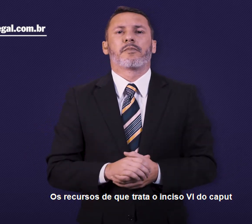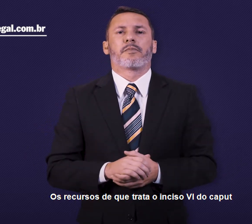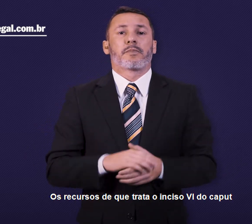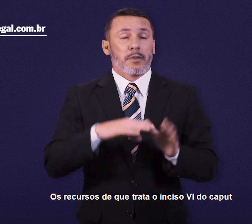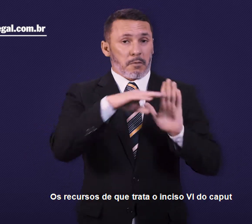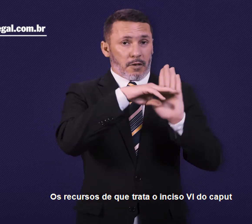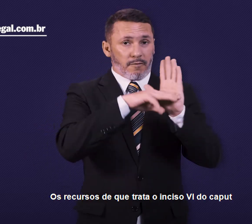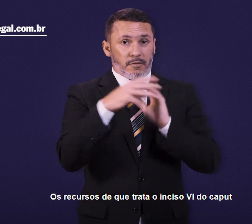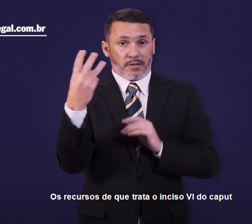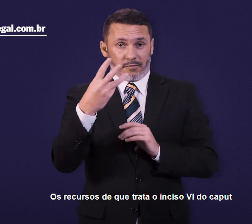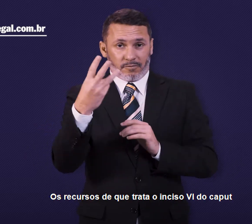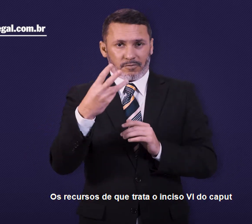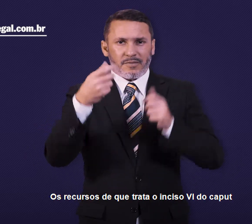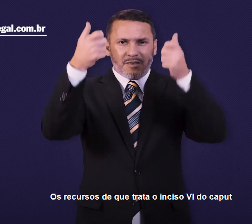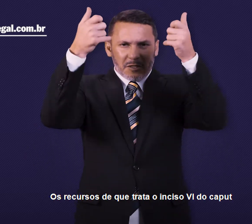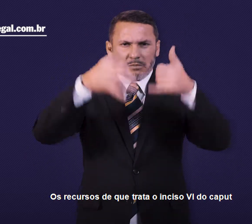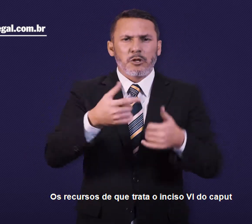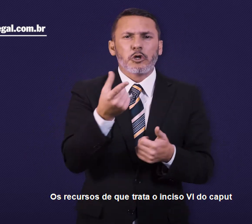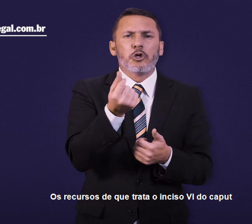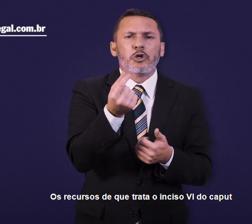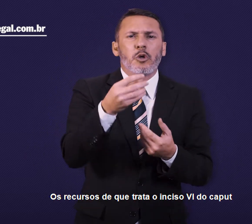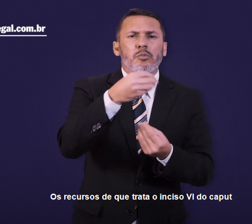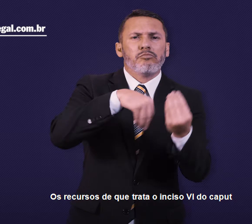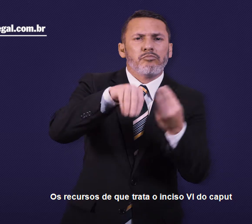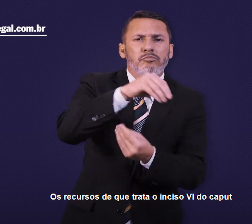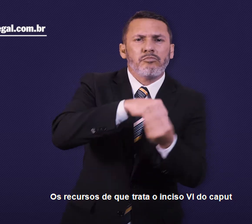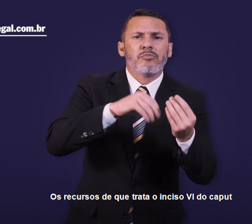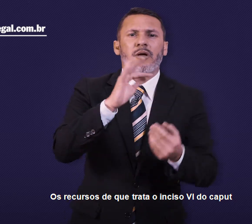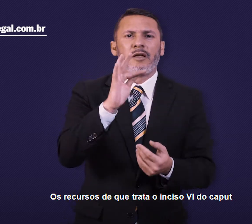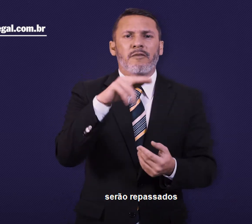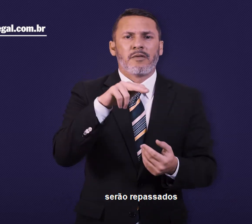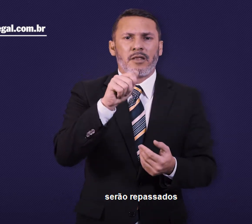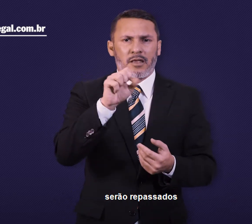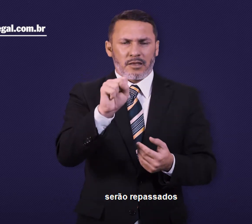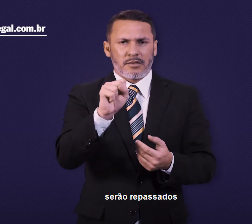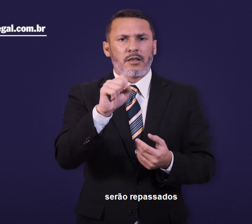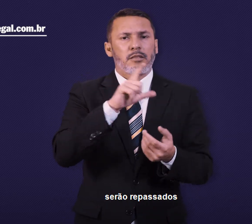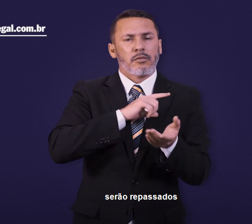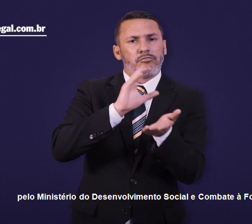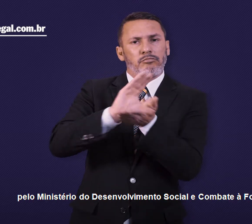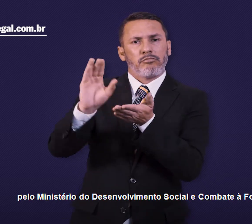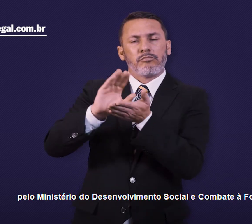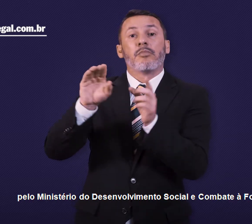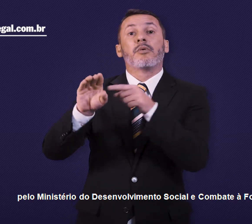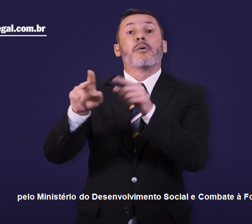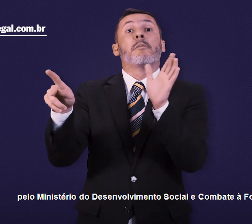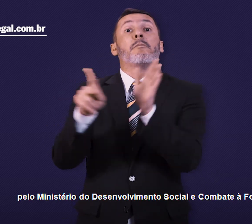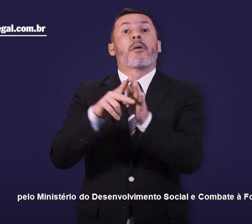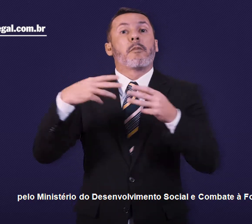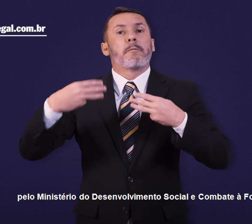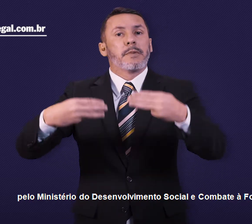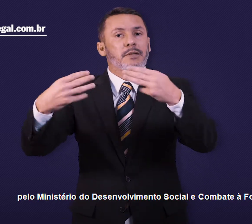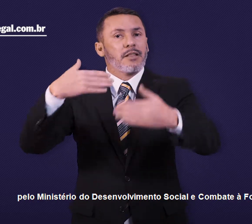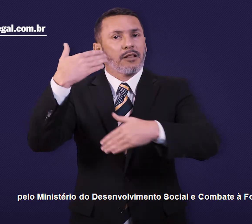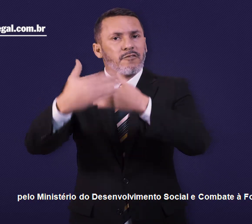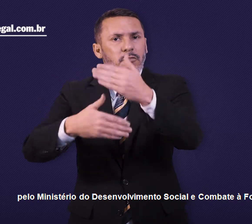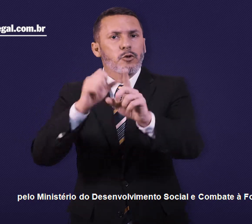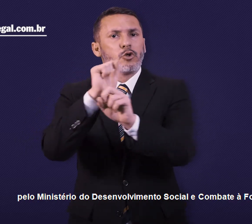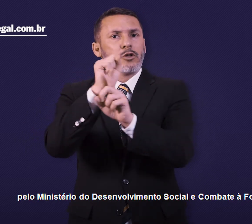Os recursos de que trata o inciso 6 do caput serão repassados pelo Ministério do Desenvolvimento Social e